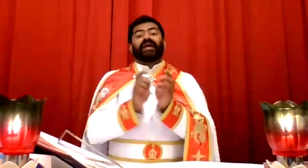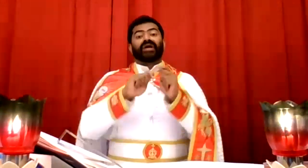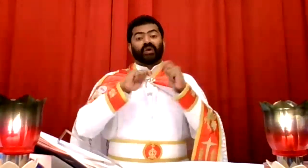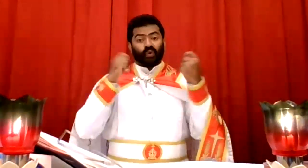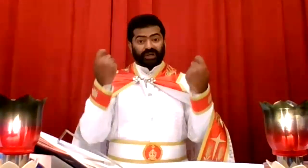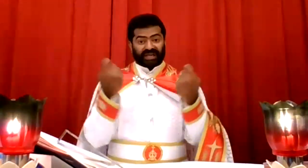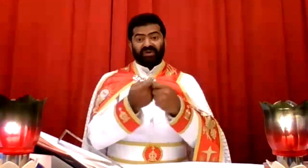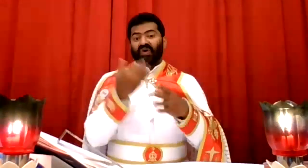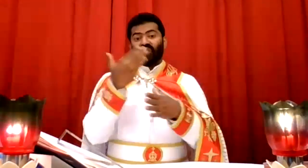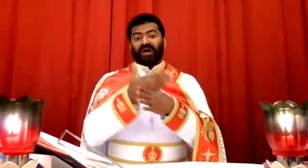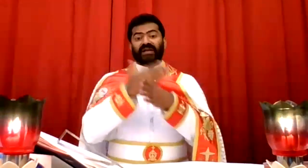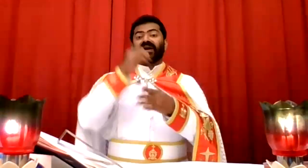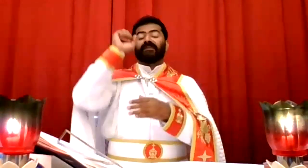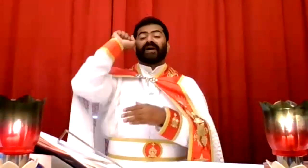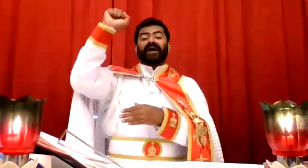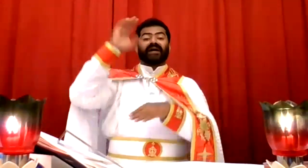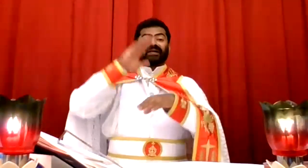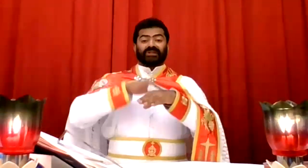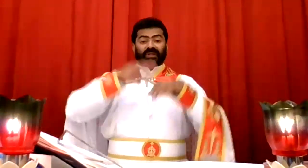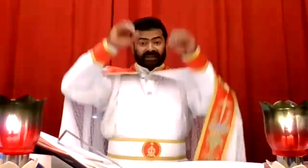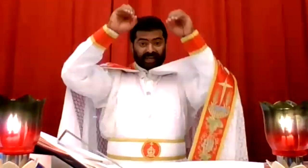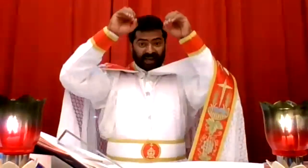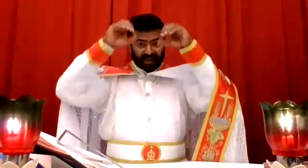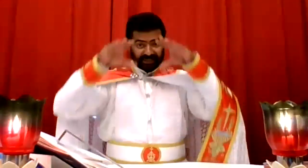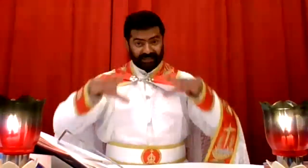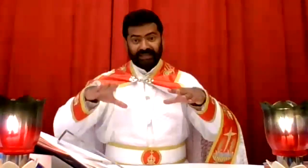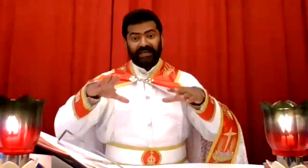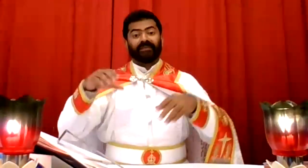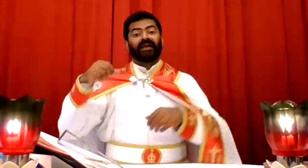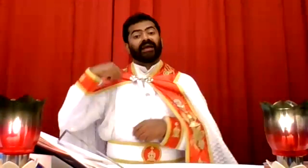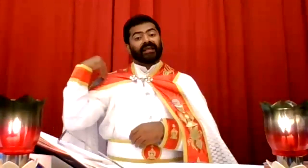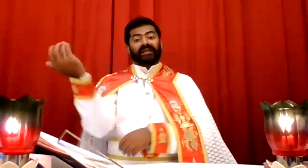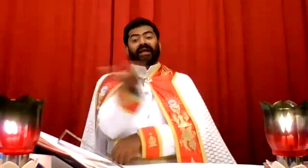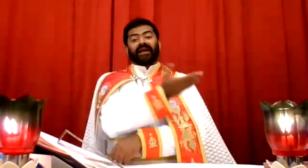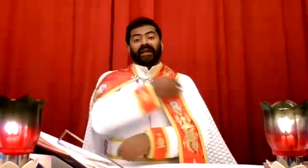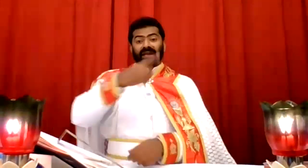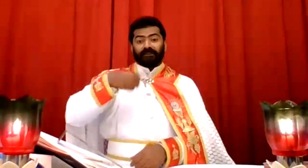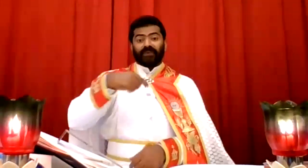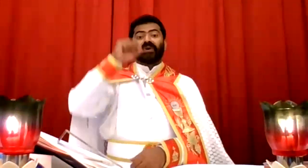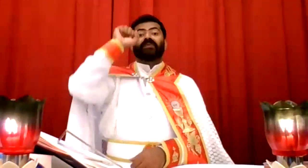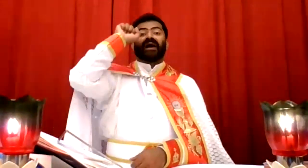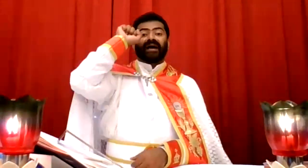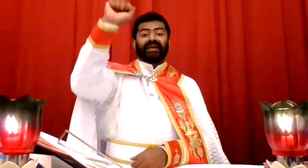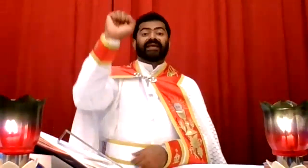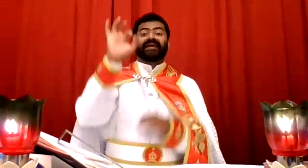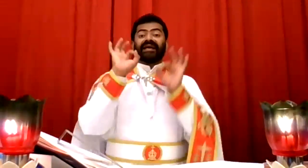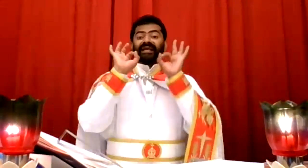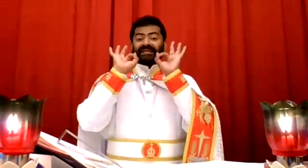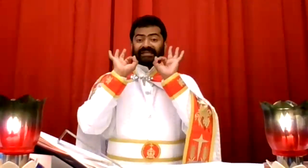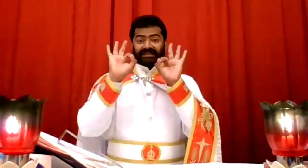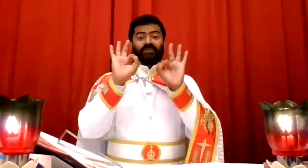ഗ്രൂപ്പുകളുടെ ടീം വർക്കുകളും അങ്ങ് തൊട്ട് അനുഗ്രഹിക്കണമേ. ഞങ്ങൾ എപ്പോഴും